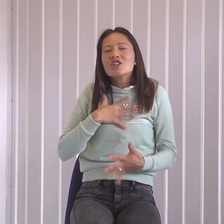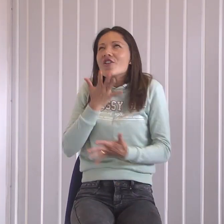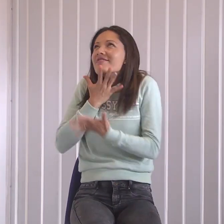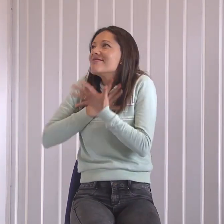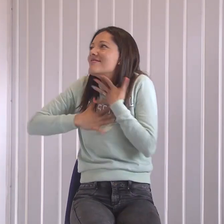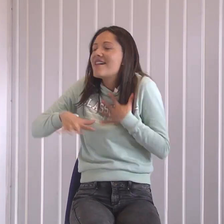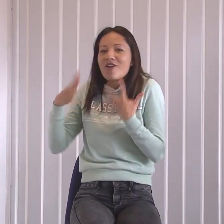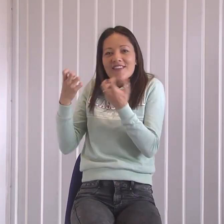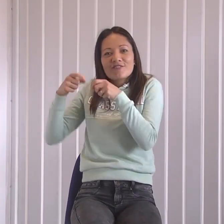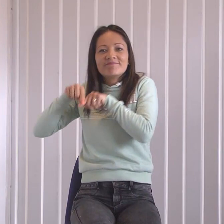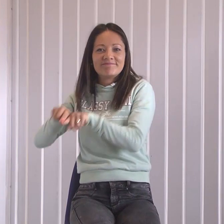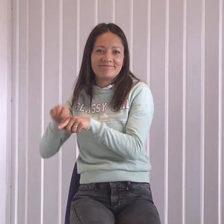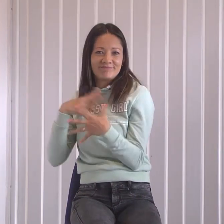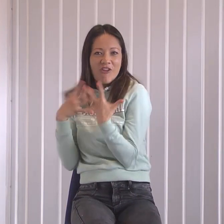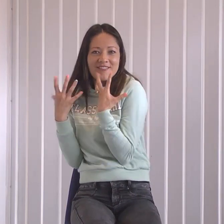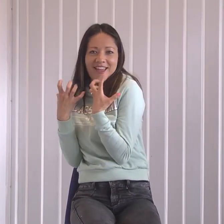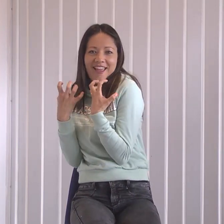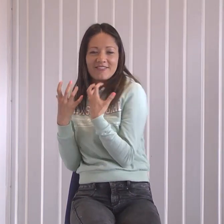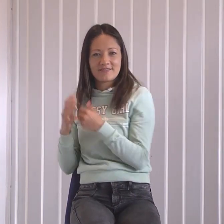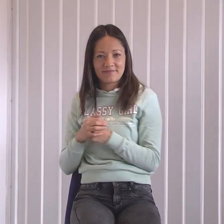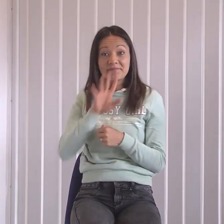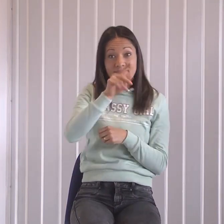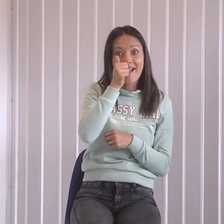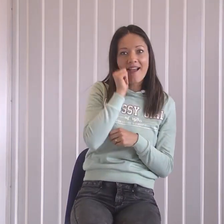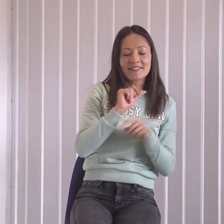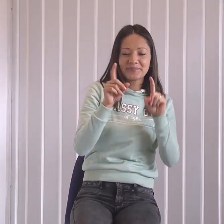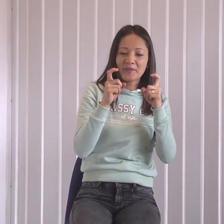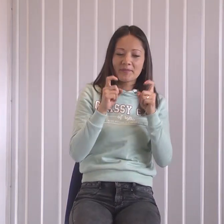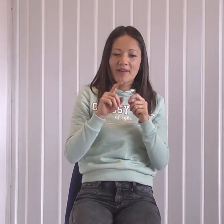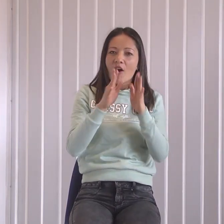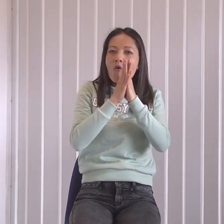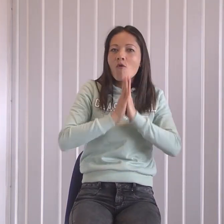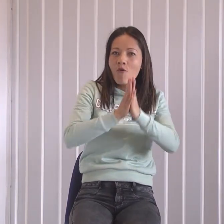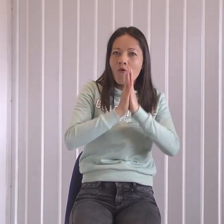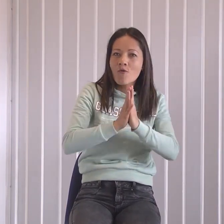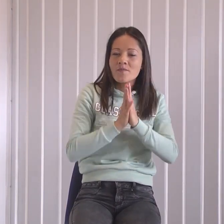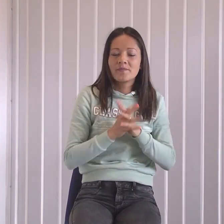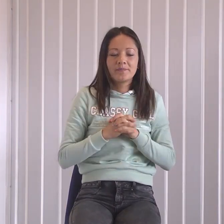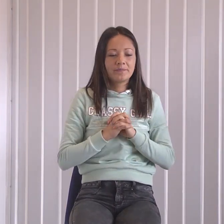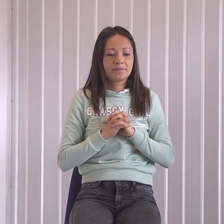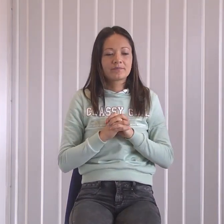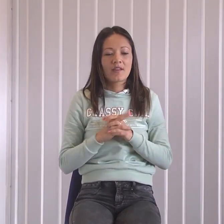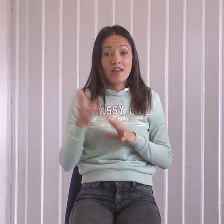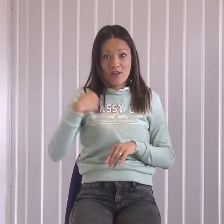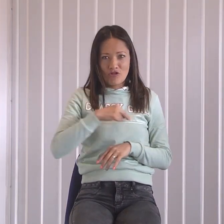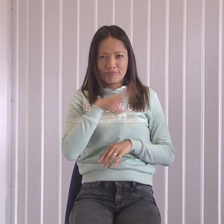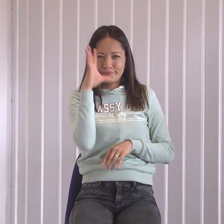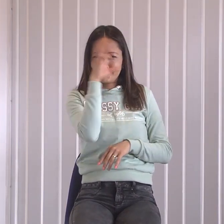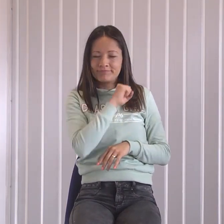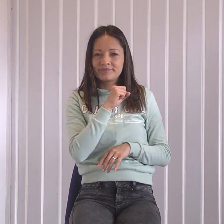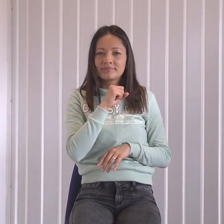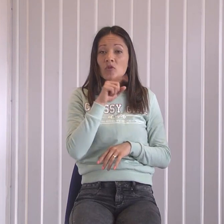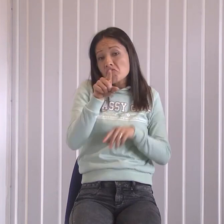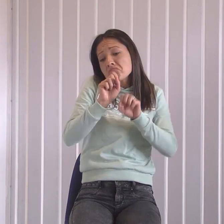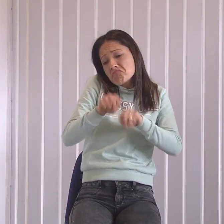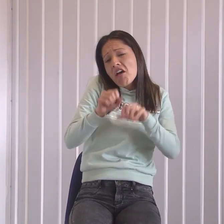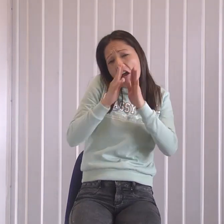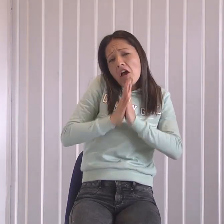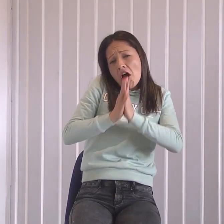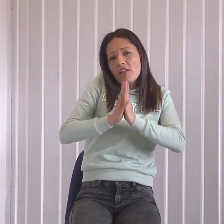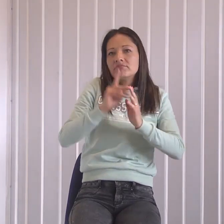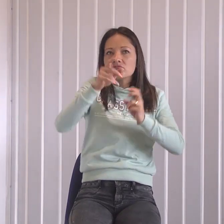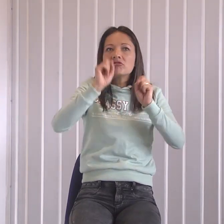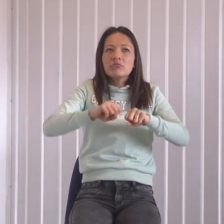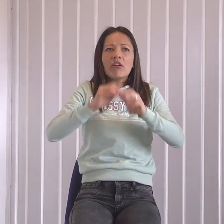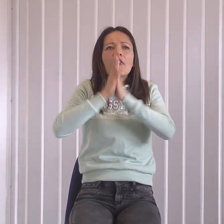intimidad contigo. Ayer hablábamos acerca de la oración y nos dábamos cuenta que usted puede orar y usted puede